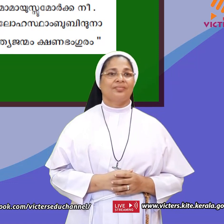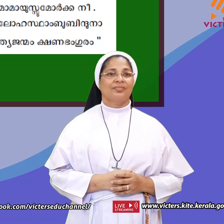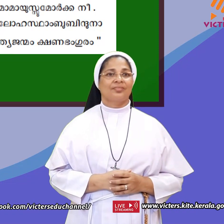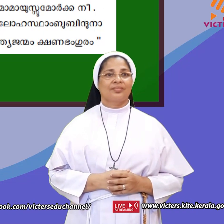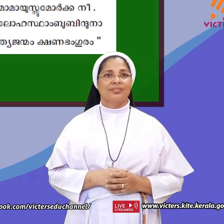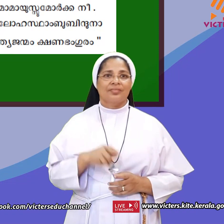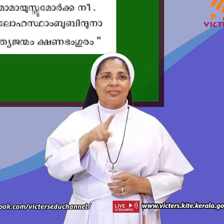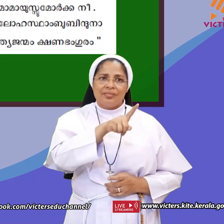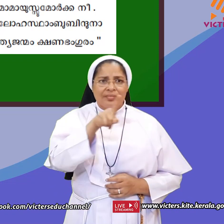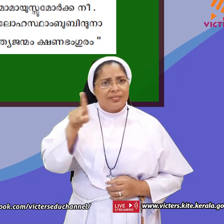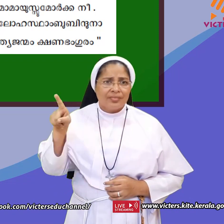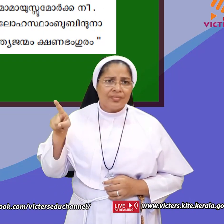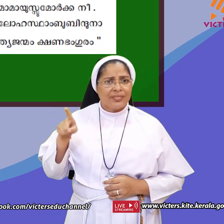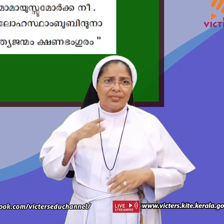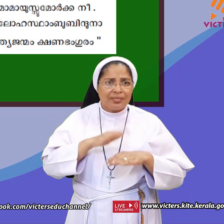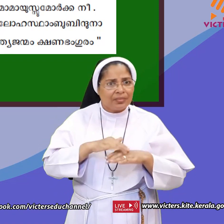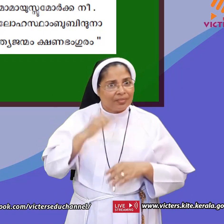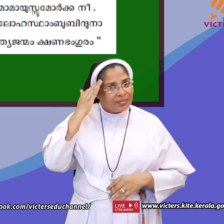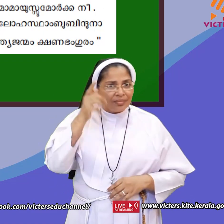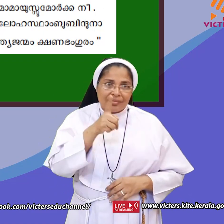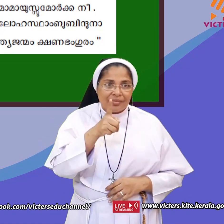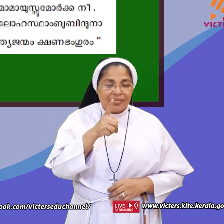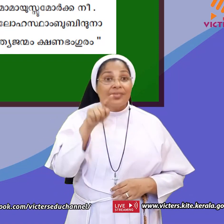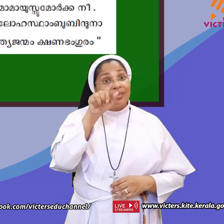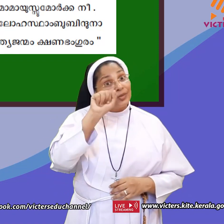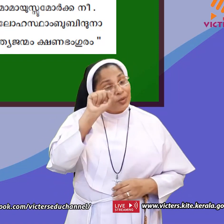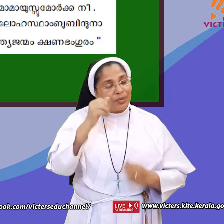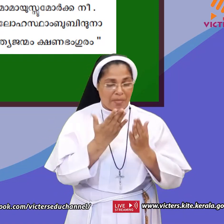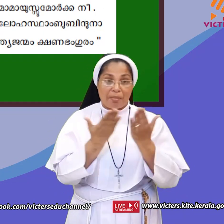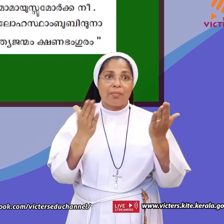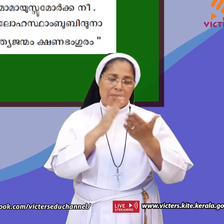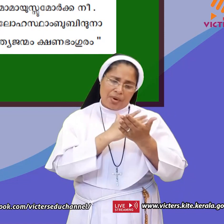നിങ്ങൾക്ക് പരിചിതമായ വരികളാണോ? പാഠപുസ്തകത്തിലെയാണ്.